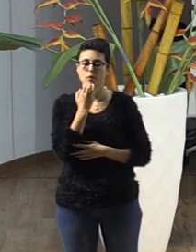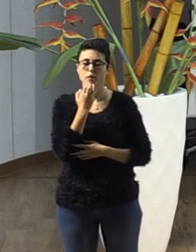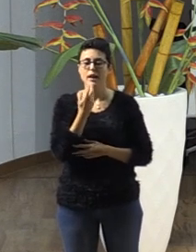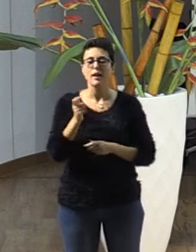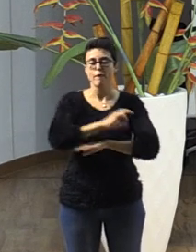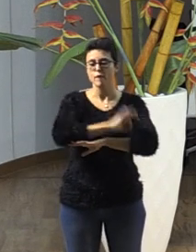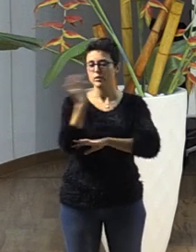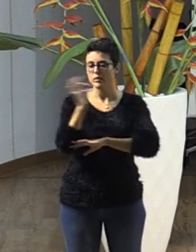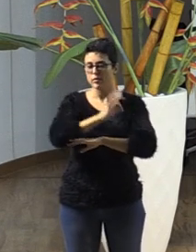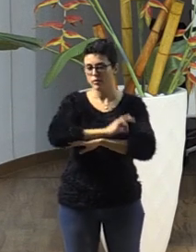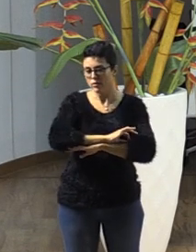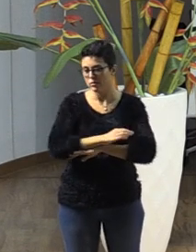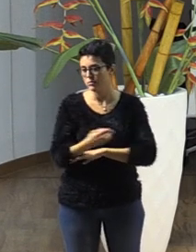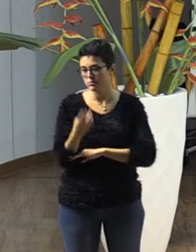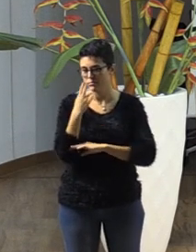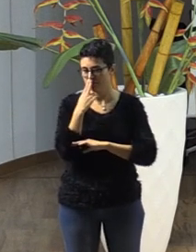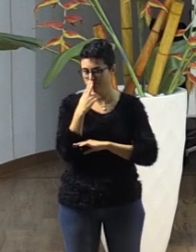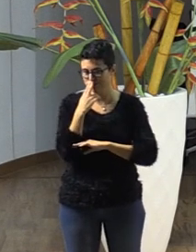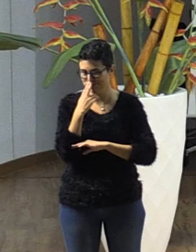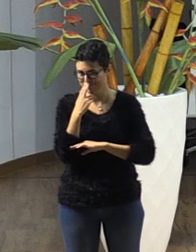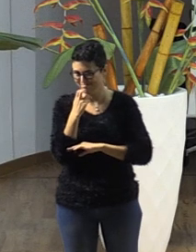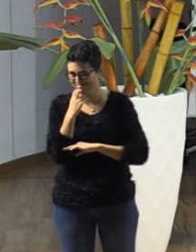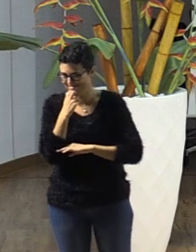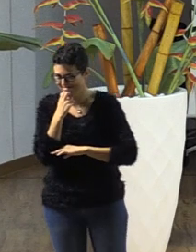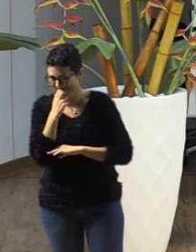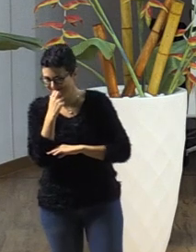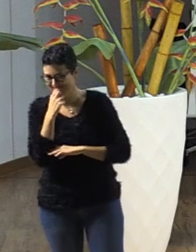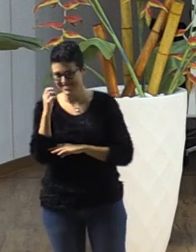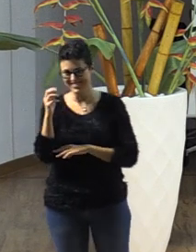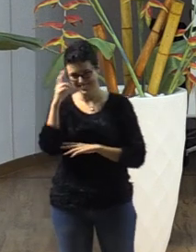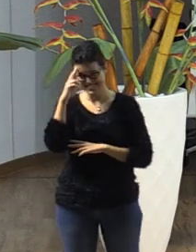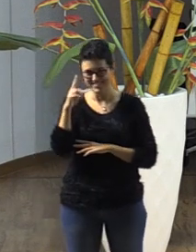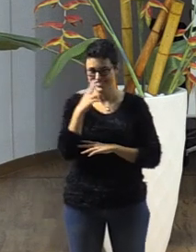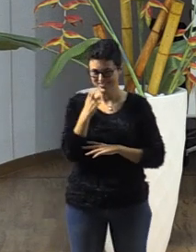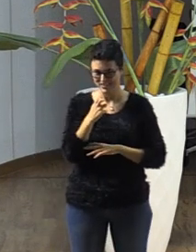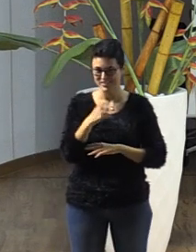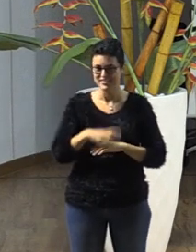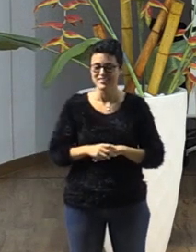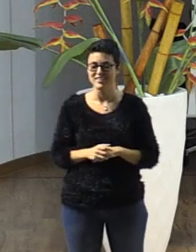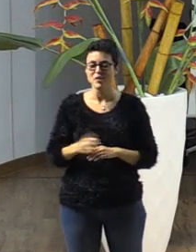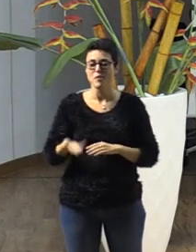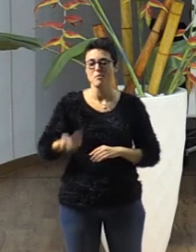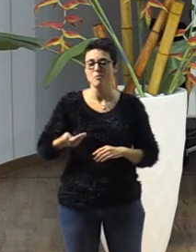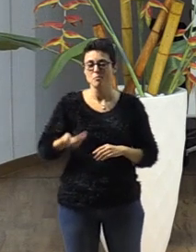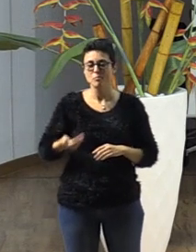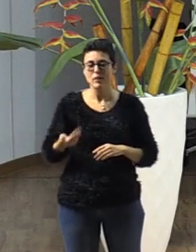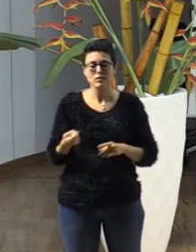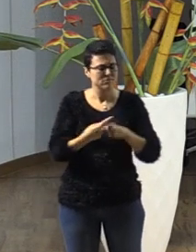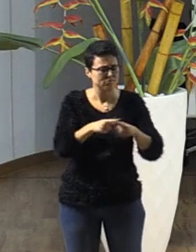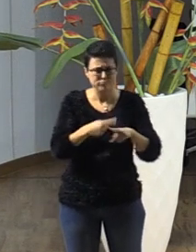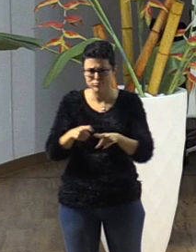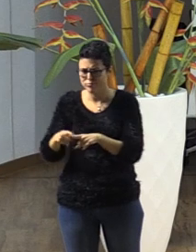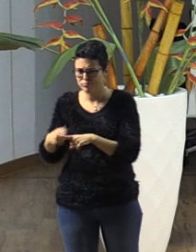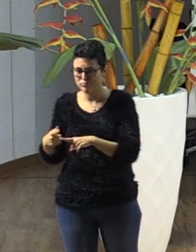Francisco Franco busca una acción transformadora, lo que posiblemente los valores sobre los que están trabajando son valores muy diferentes a sobre